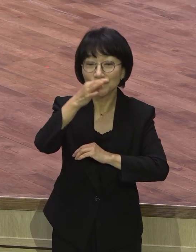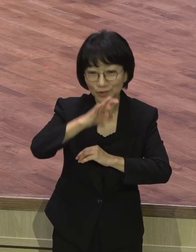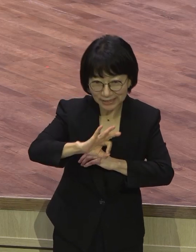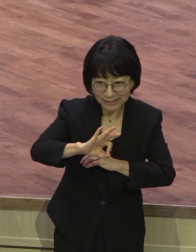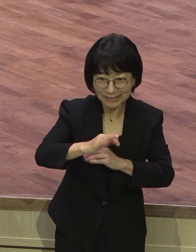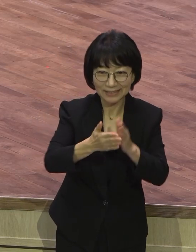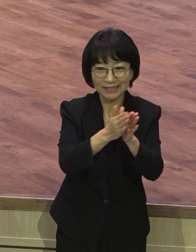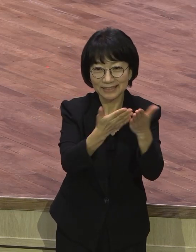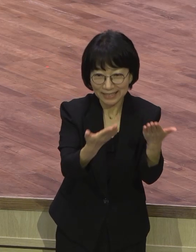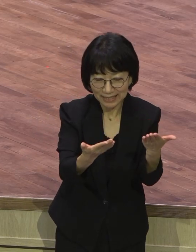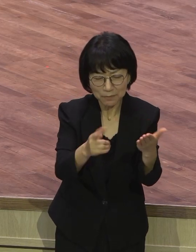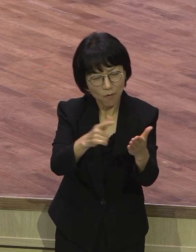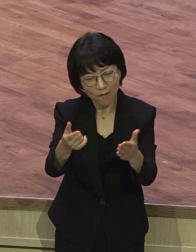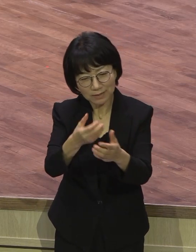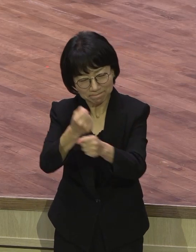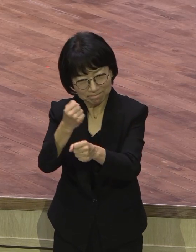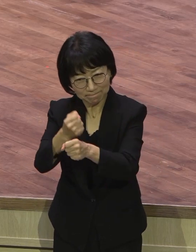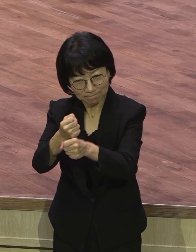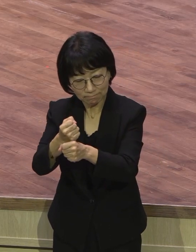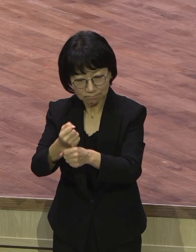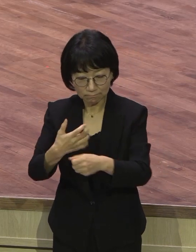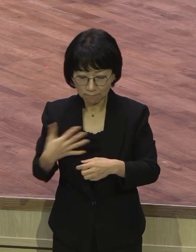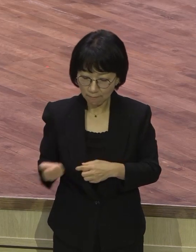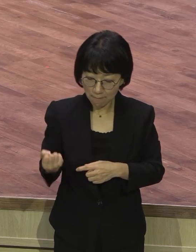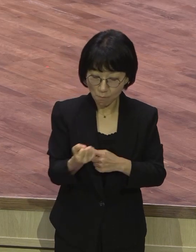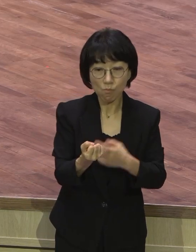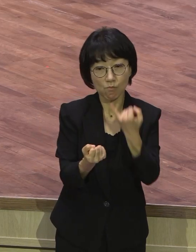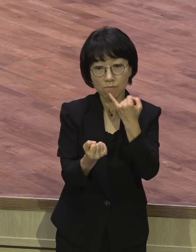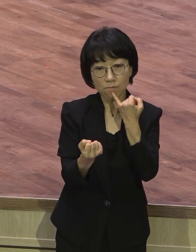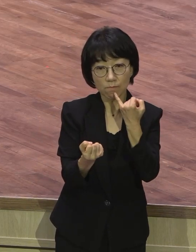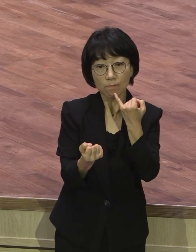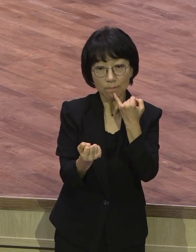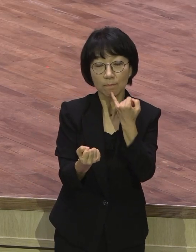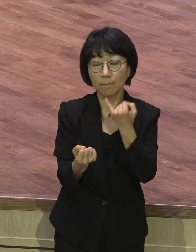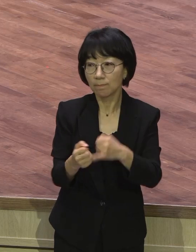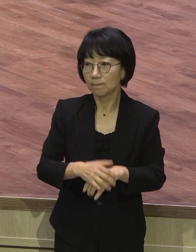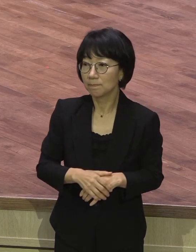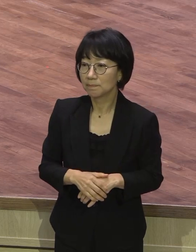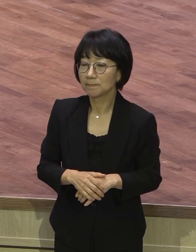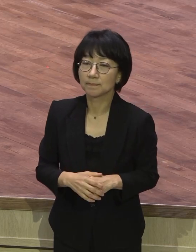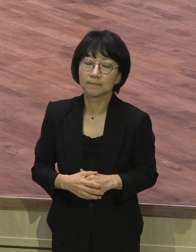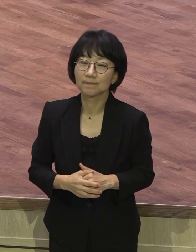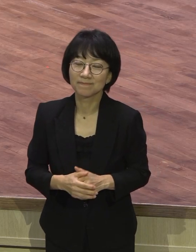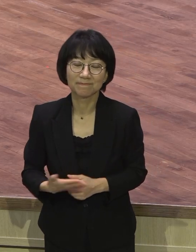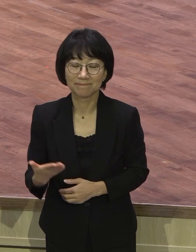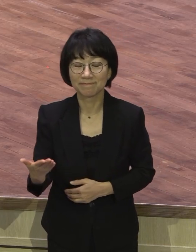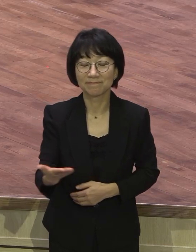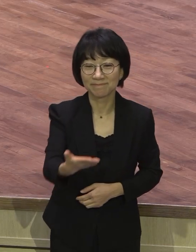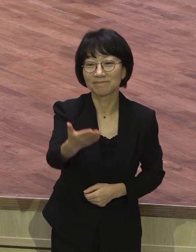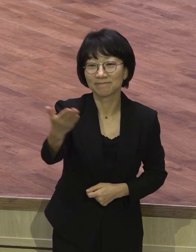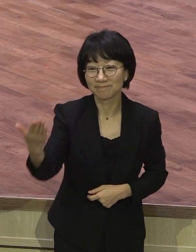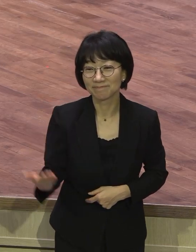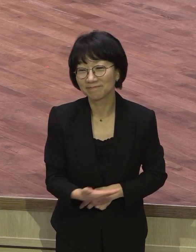그렇게 소유할 수 있도록 그렇게 한번 만들어 보라고 그렇게 지시를 했습니다 성도 여러분